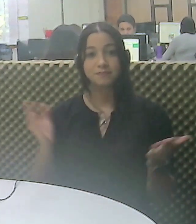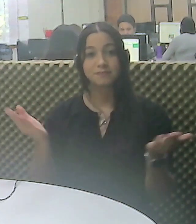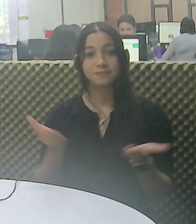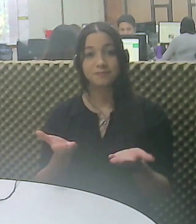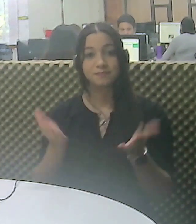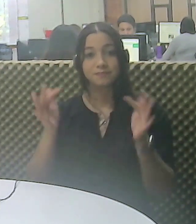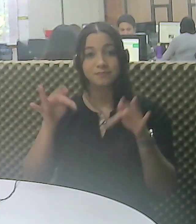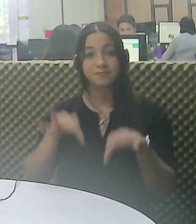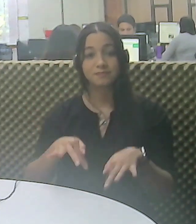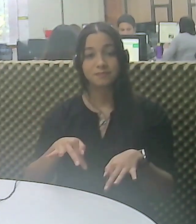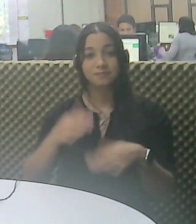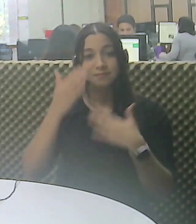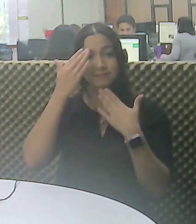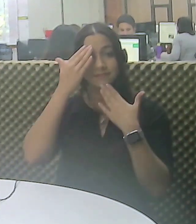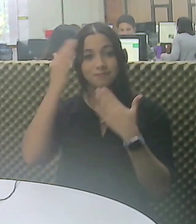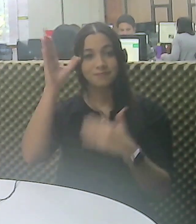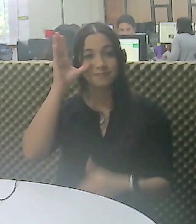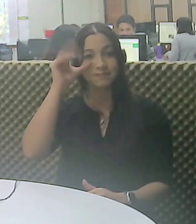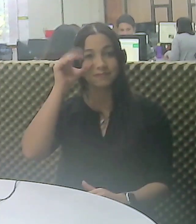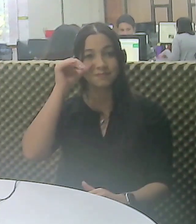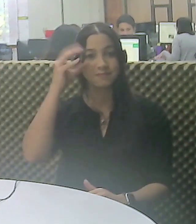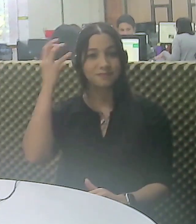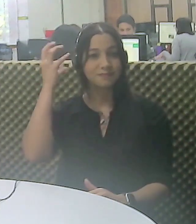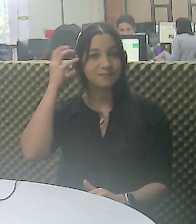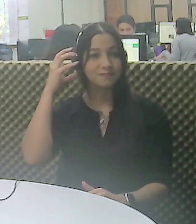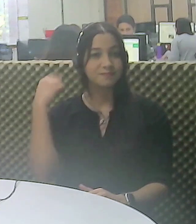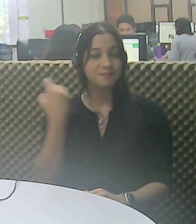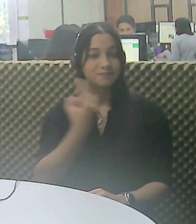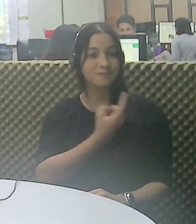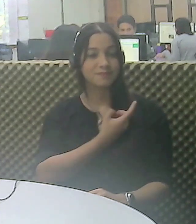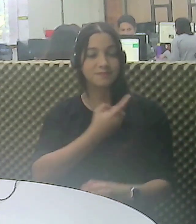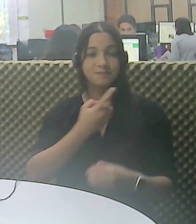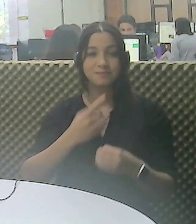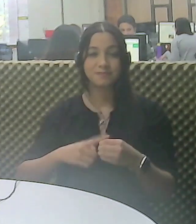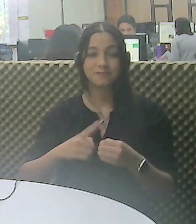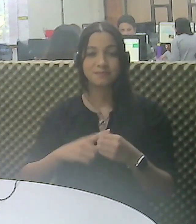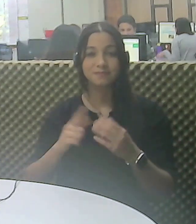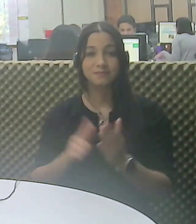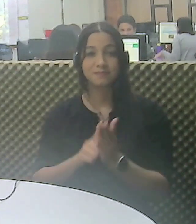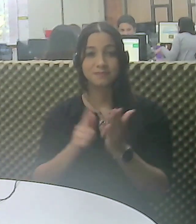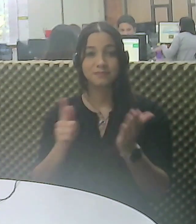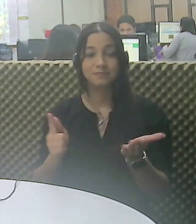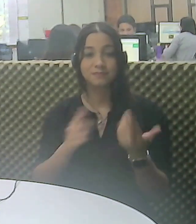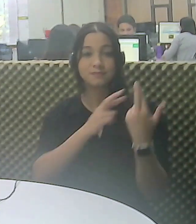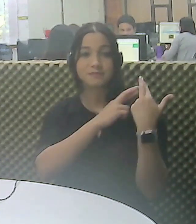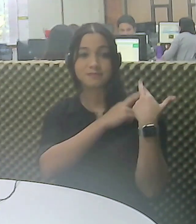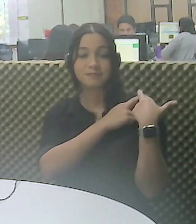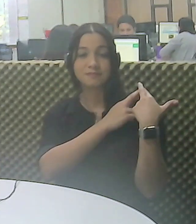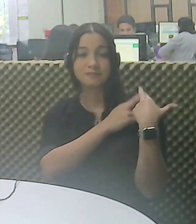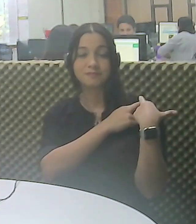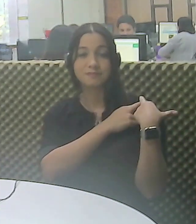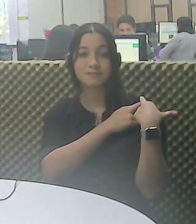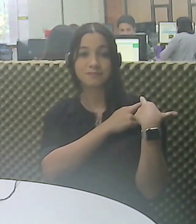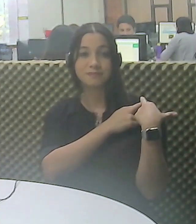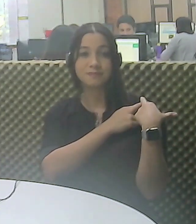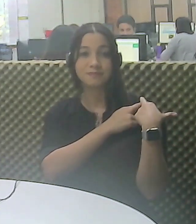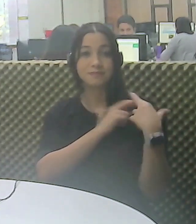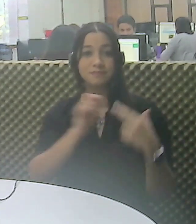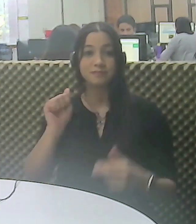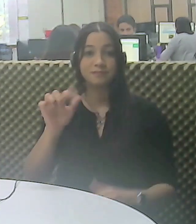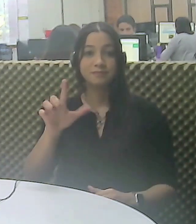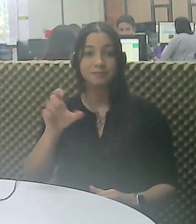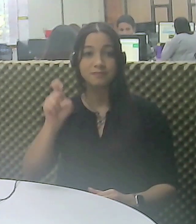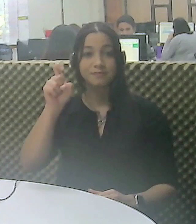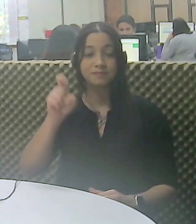Notícias. A edição de hoje fica por aqui. Obrigada pela sua audiência. Rádio Nossa Cidade, responsável pela edição,